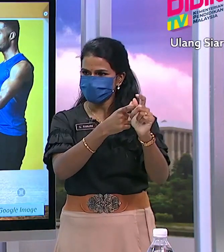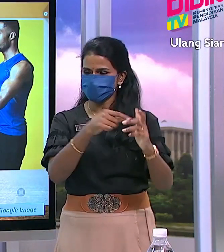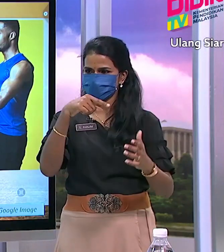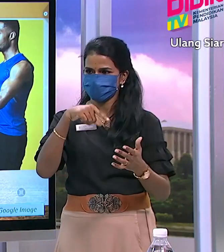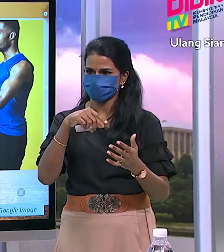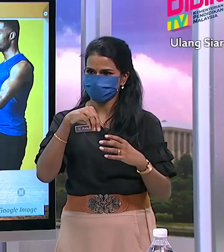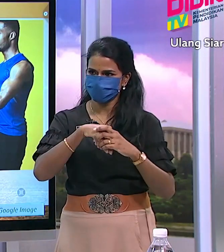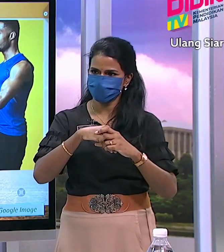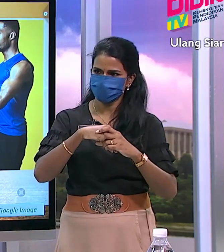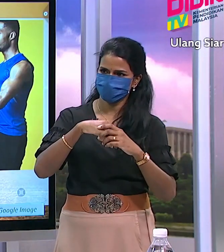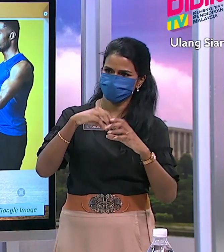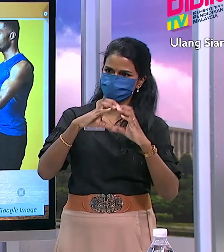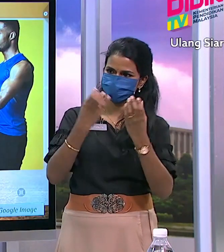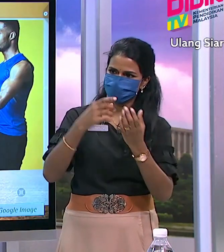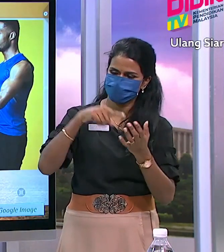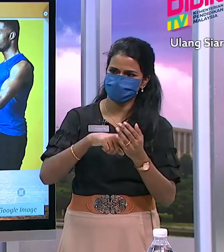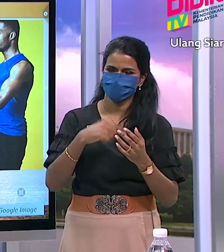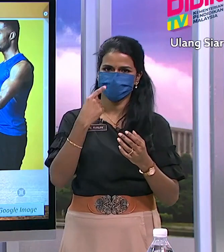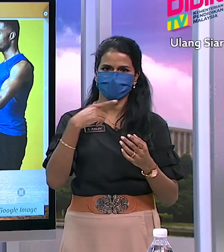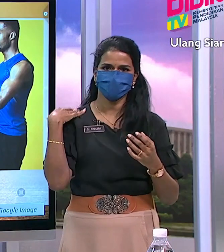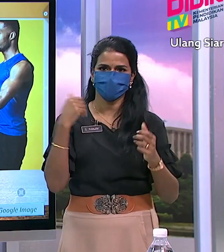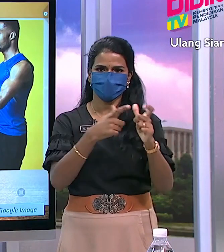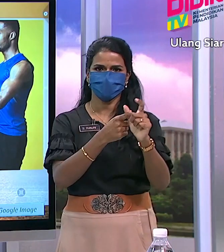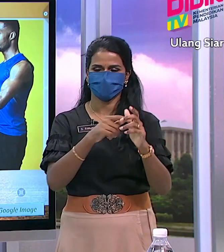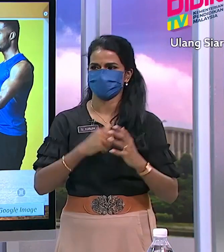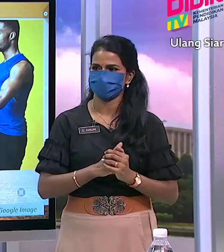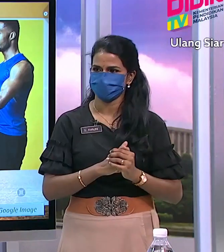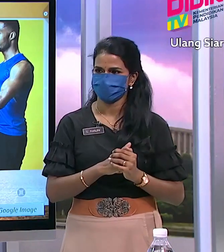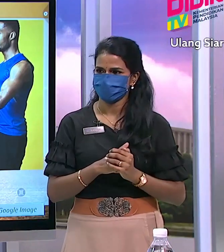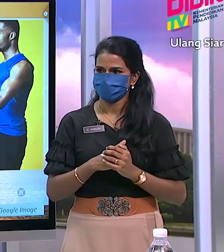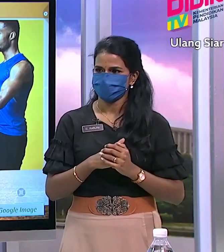atlet dalam kumpulan ini? Ada atlet tak?